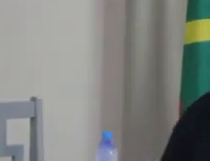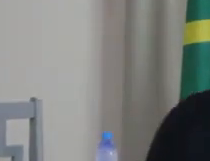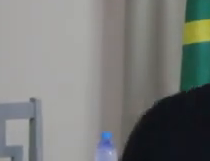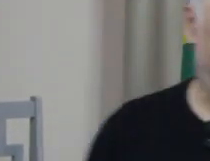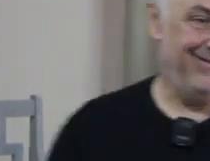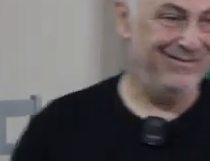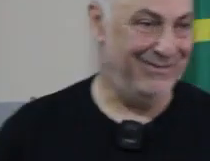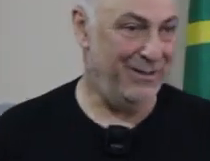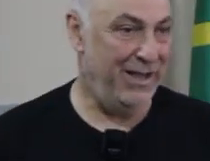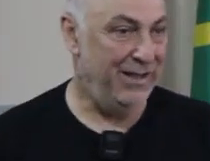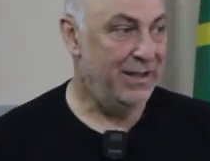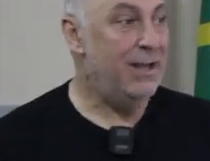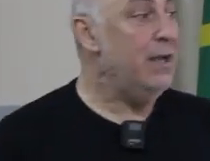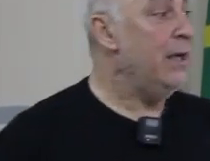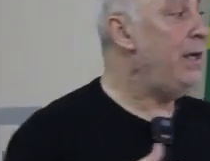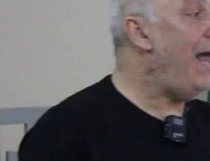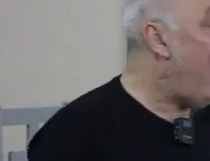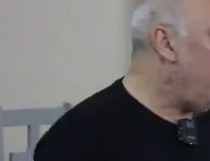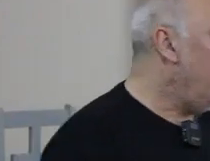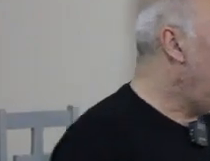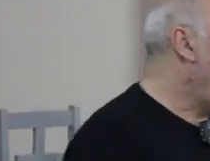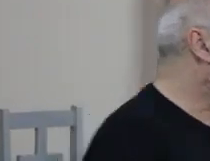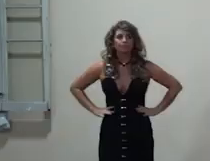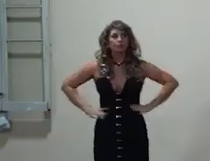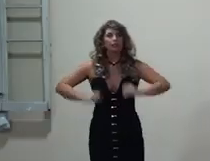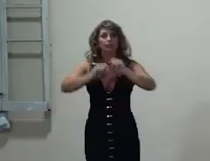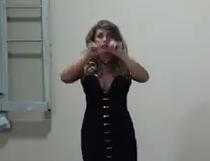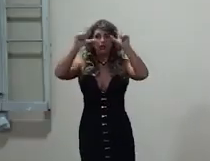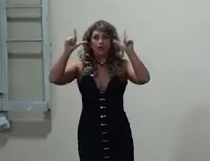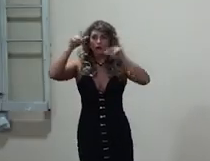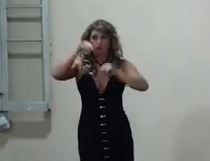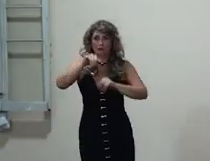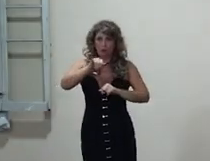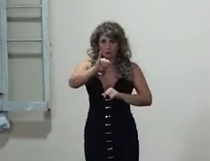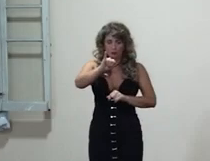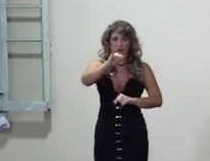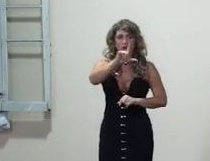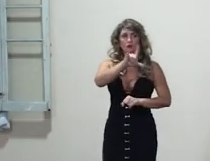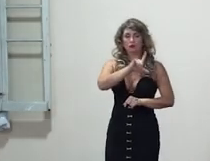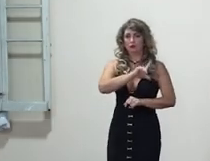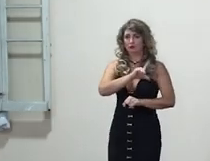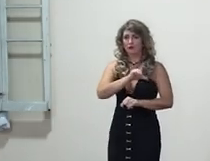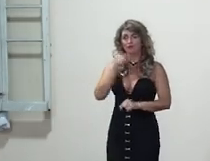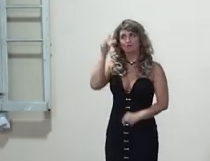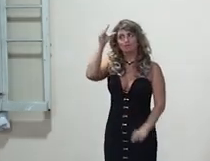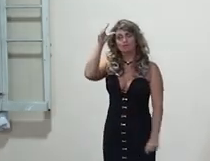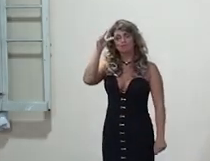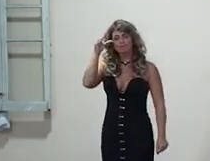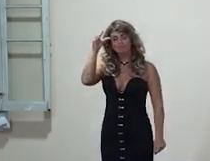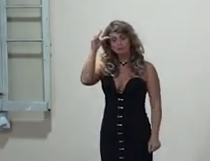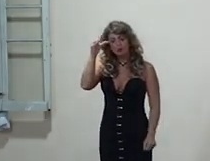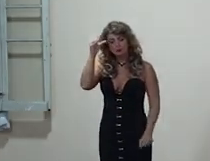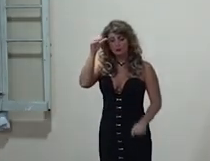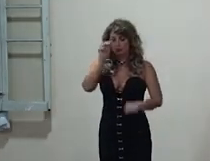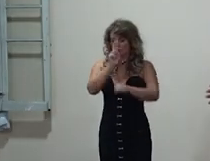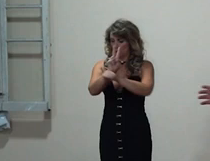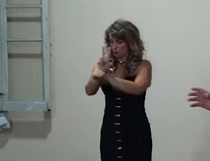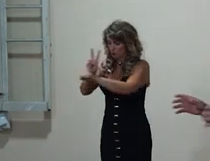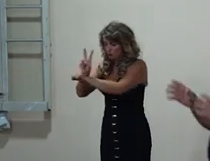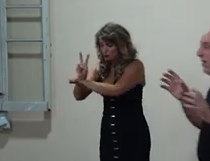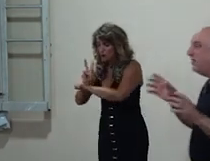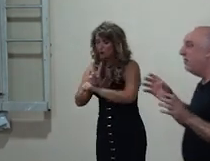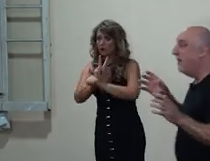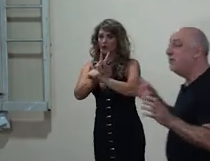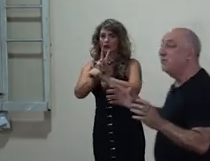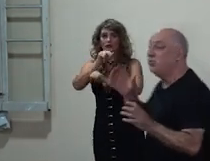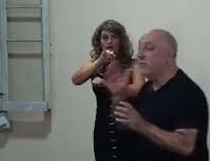bônus. Não é? Claro que se nós tivéssemos a consciência preservacionista,